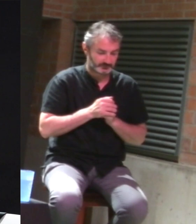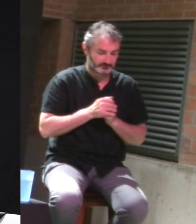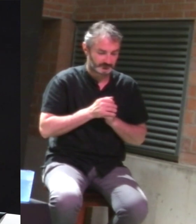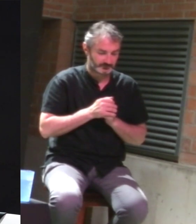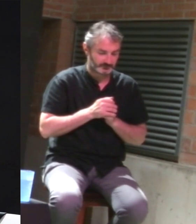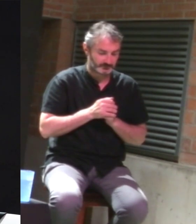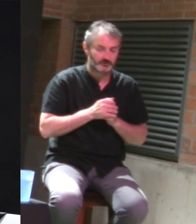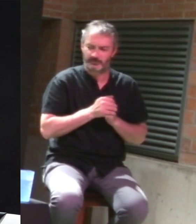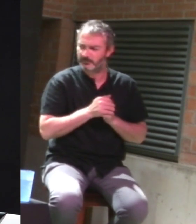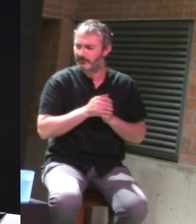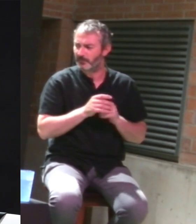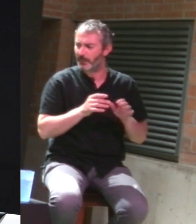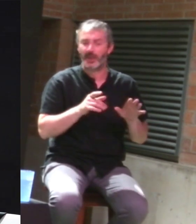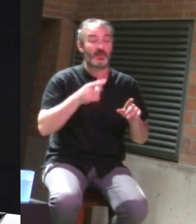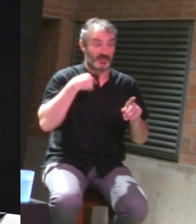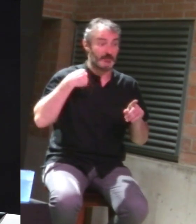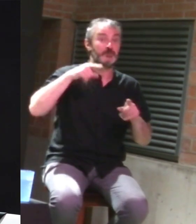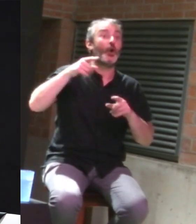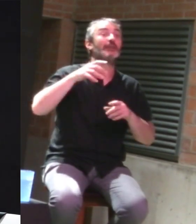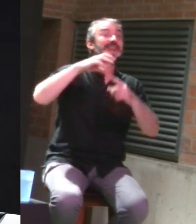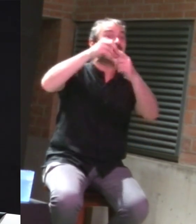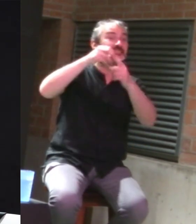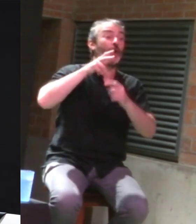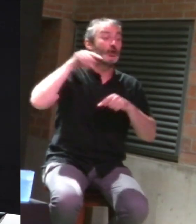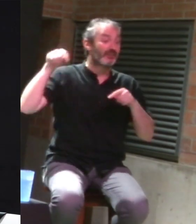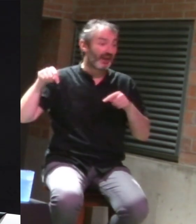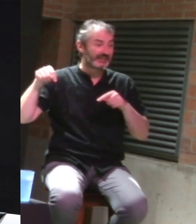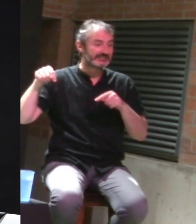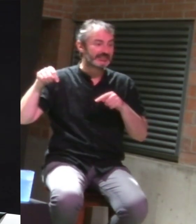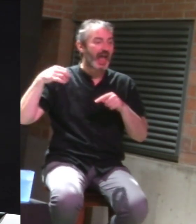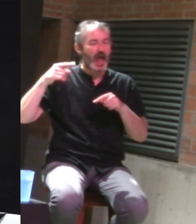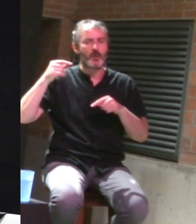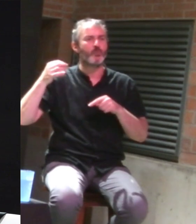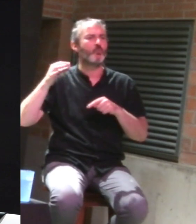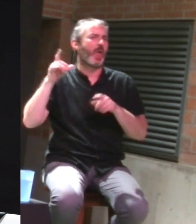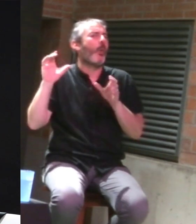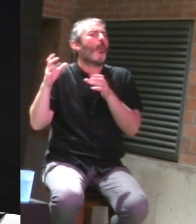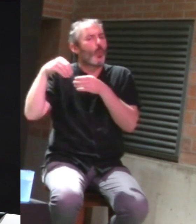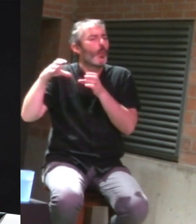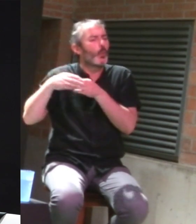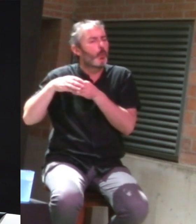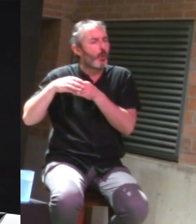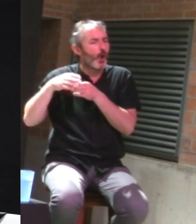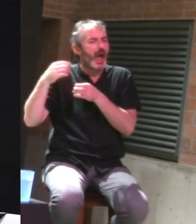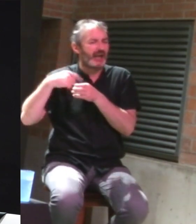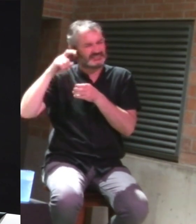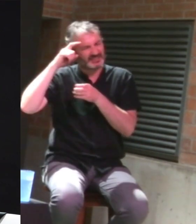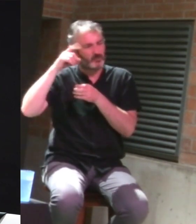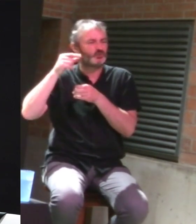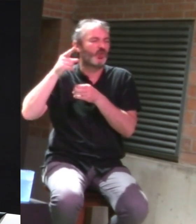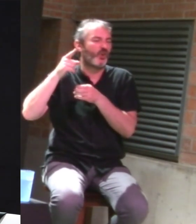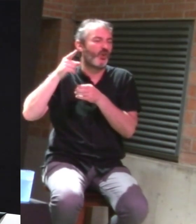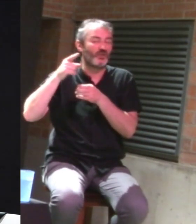gran victòria, precisament aquí, Sants, Hostafrancs, etc. Tenim un component de radicals d'aquests de Barrucs, que ara està molt